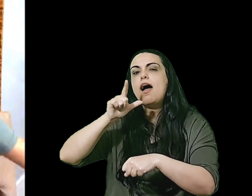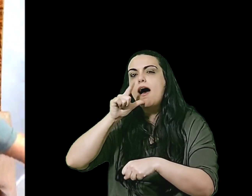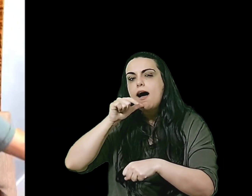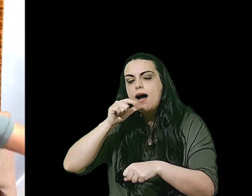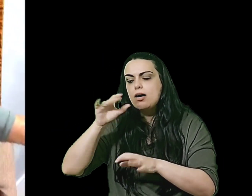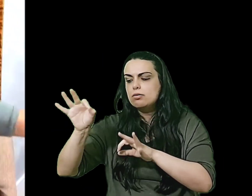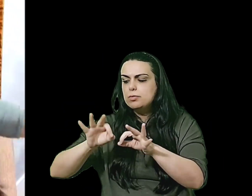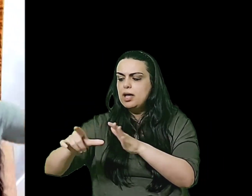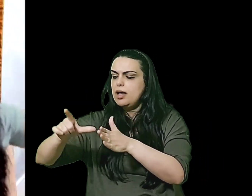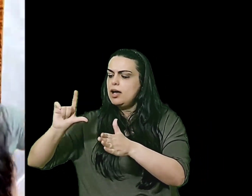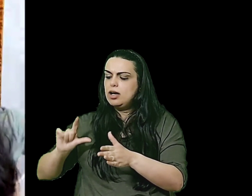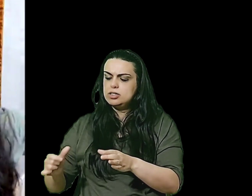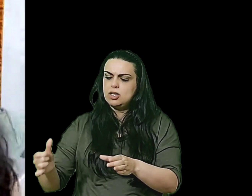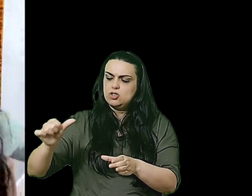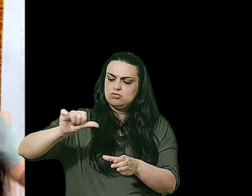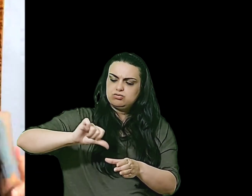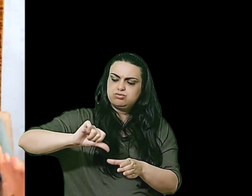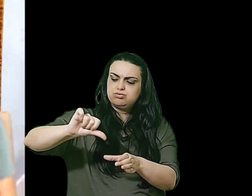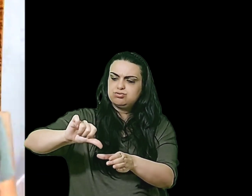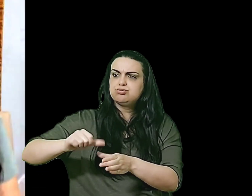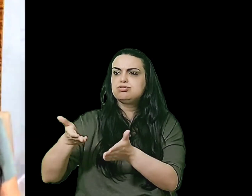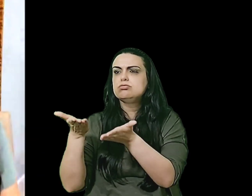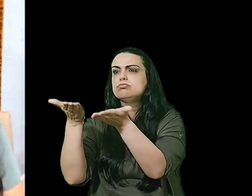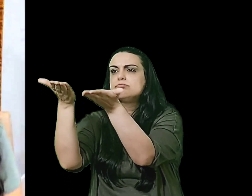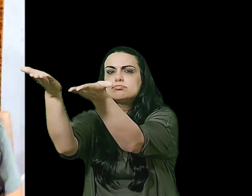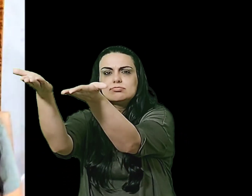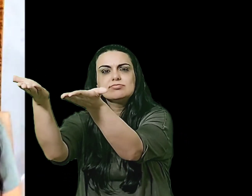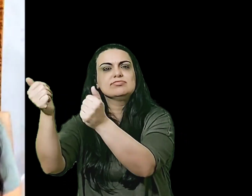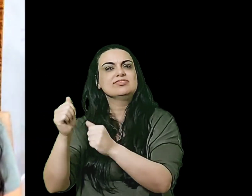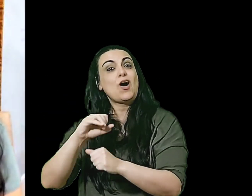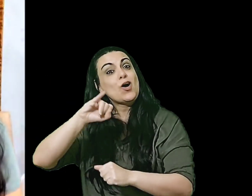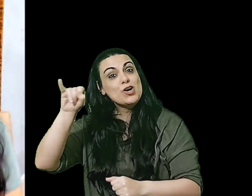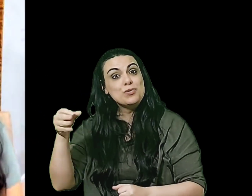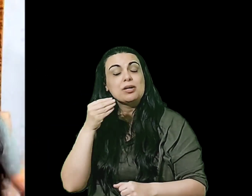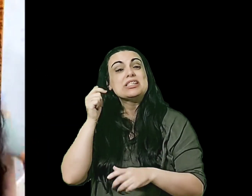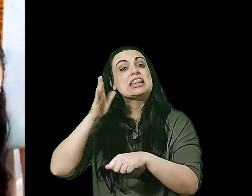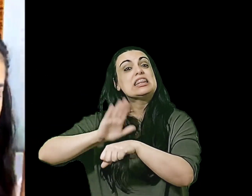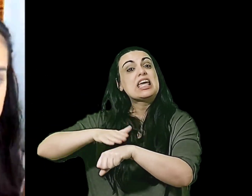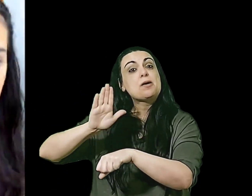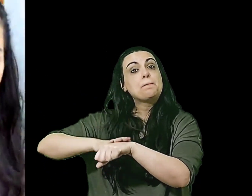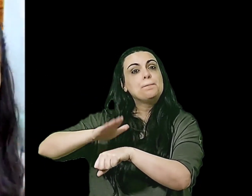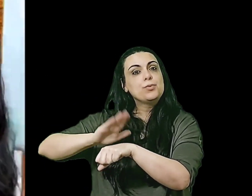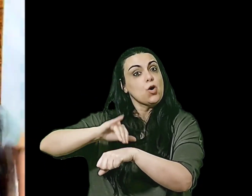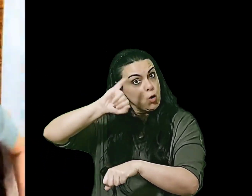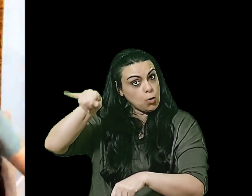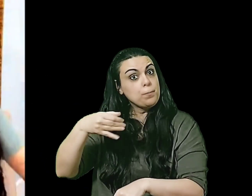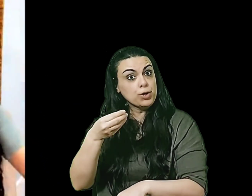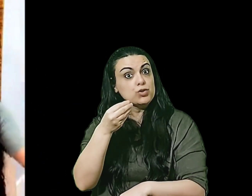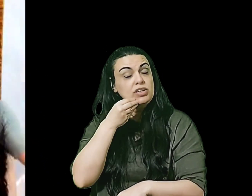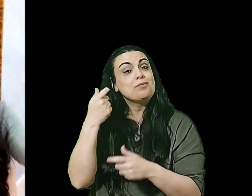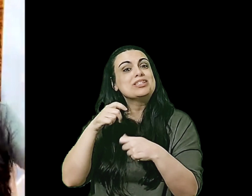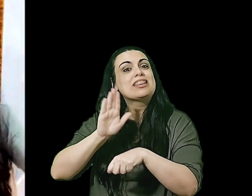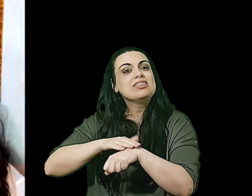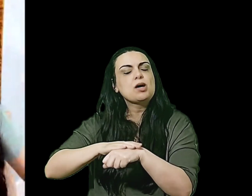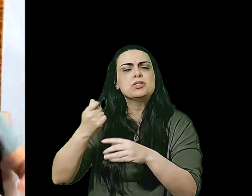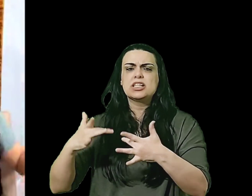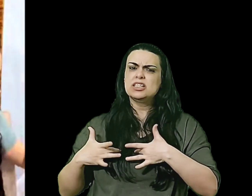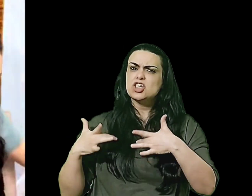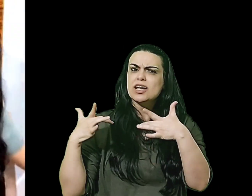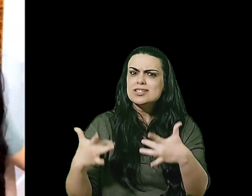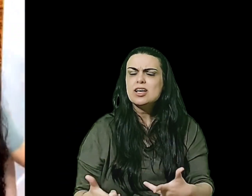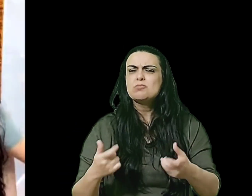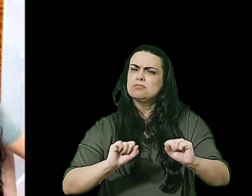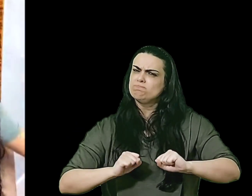da ocasião. Muito obrigada, mãe. Da oportunidade. Tem que ter tempo, tem que ter tempo, tem